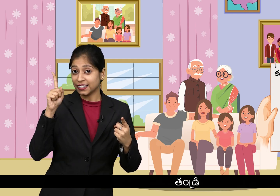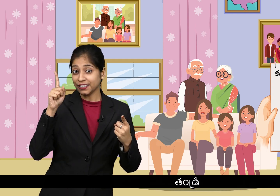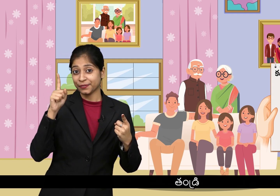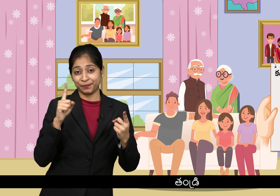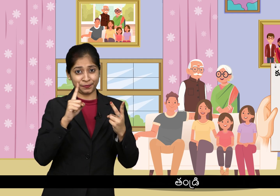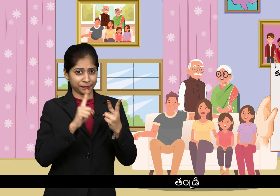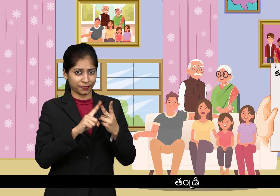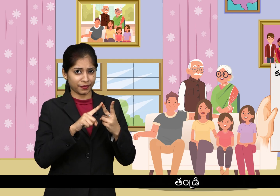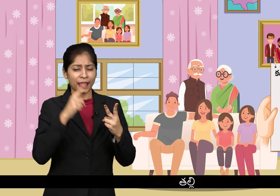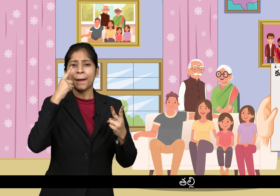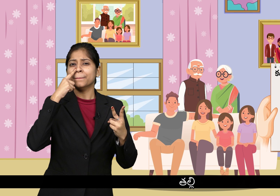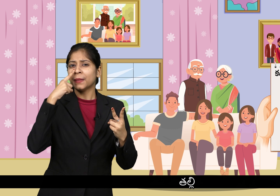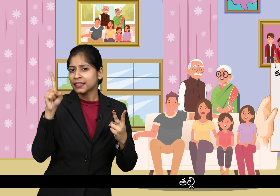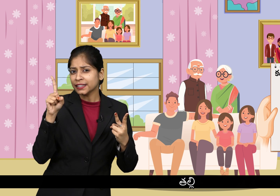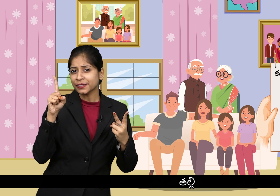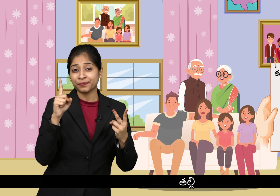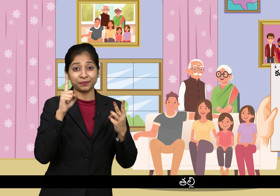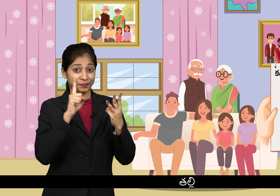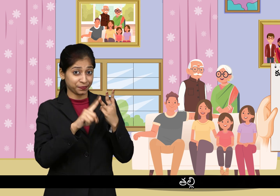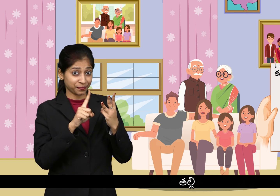తండ్రి, తల్లి,